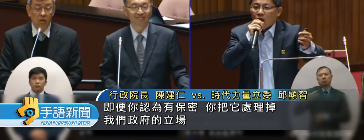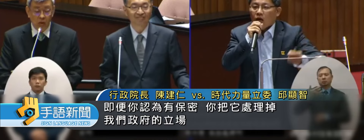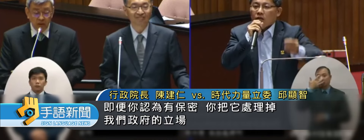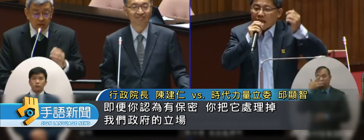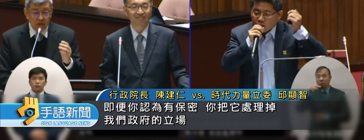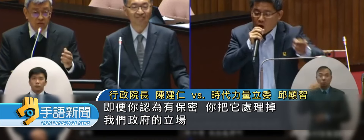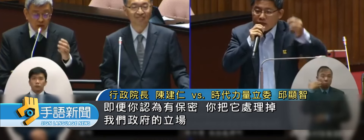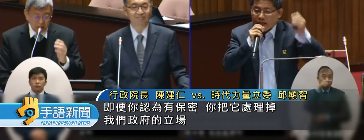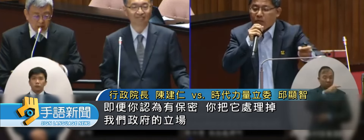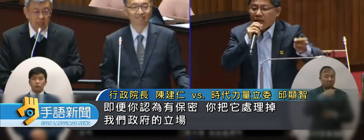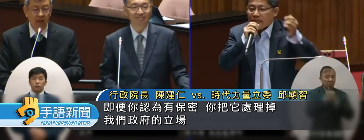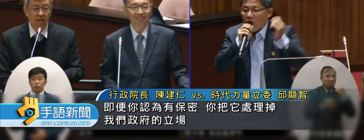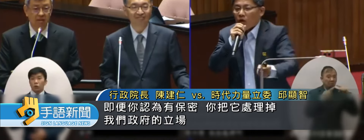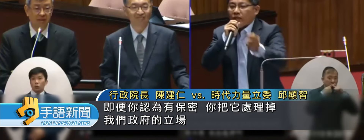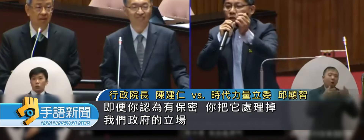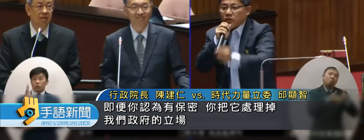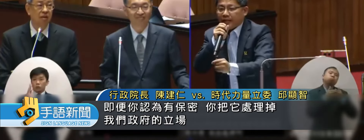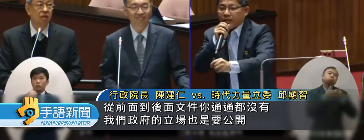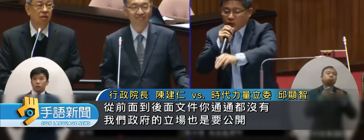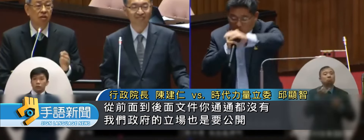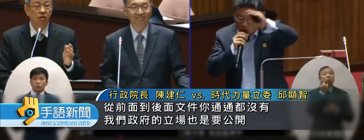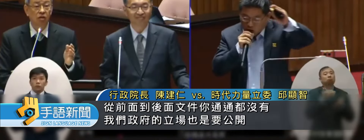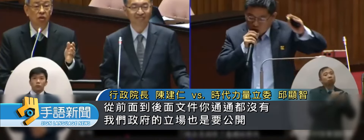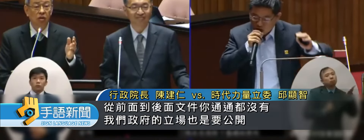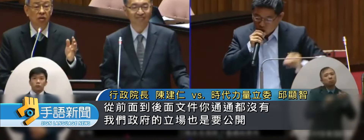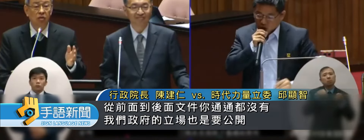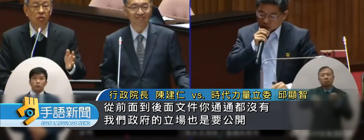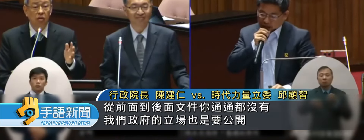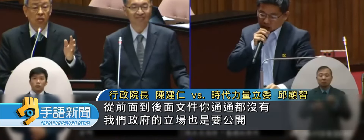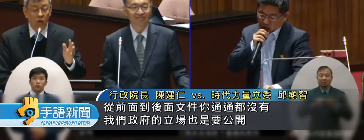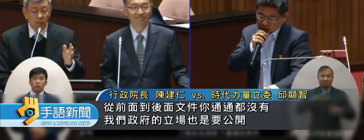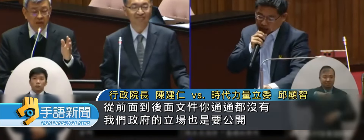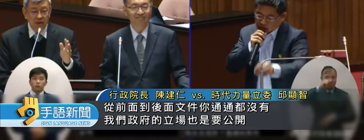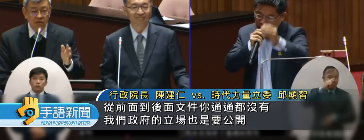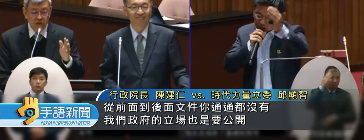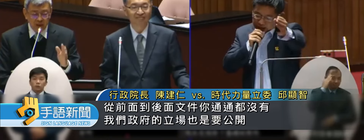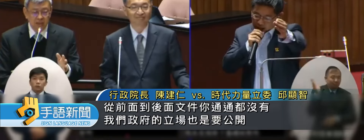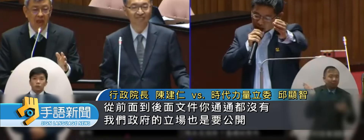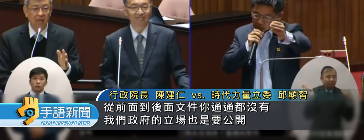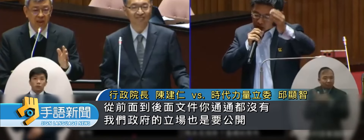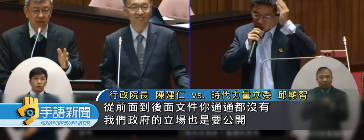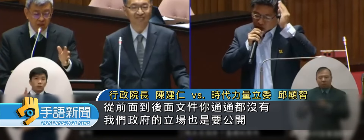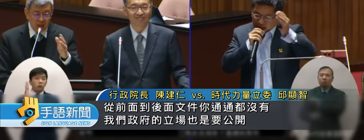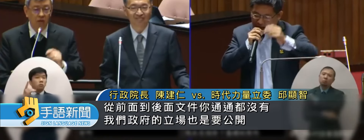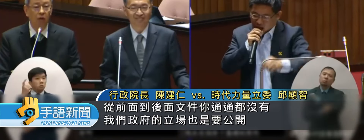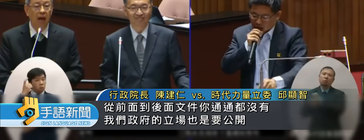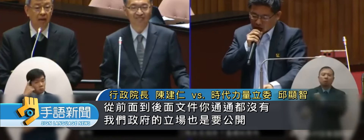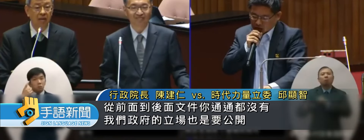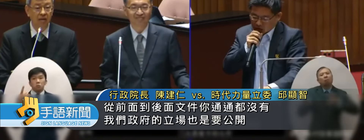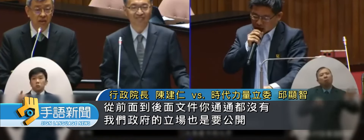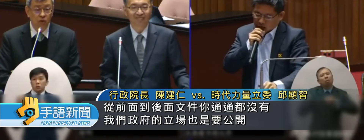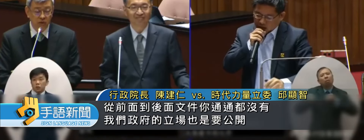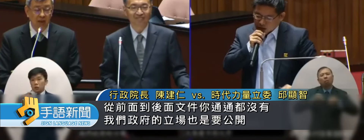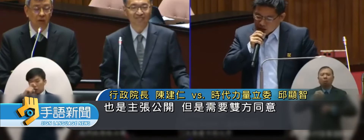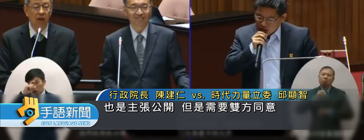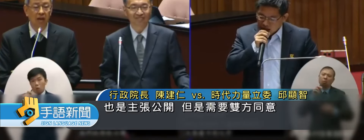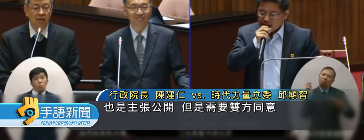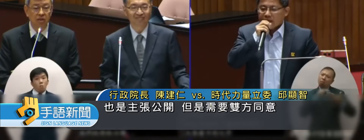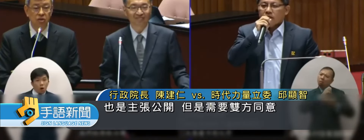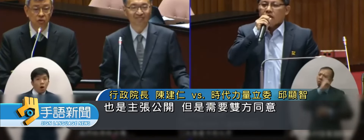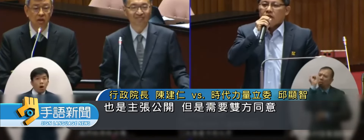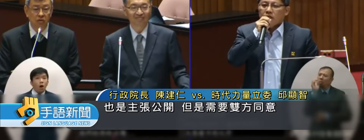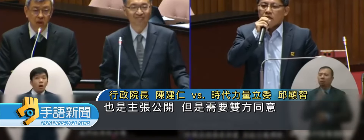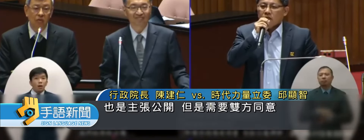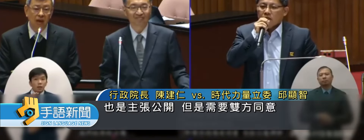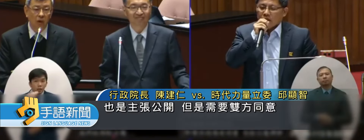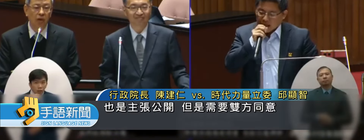掉。 我们政府的立场， 从前面到后面的文件，你通通都没有。 我们政府的立场也是要公开，也是主张公开，